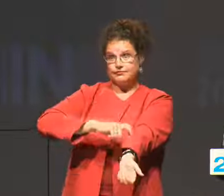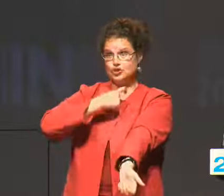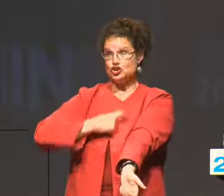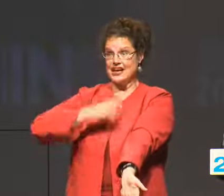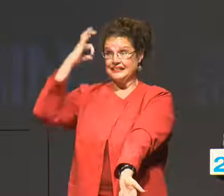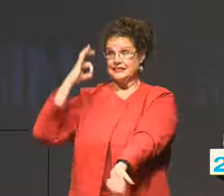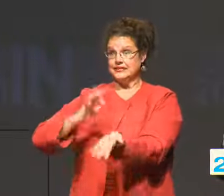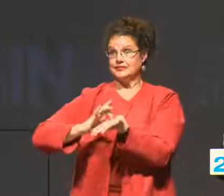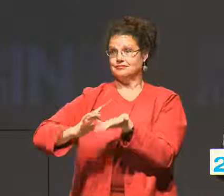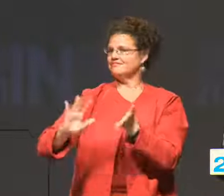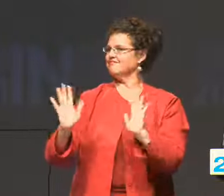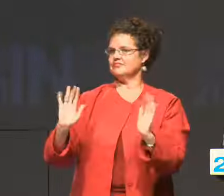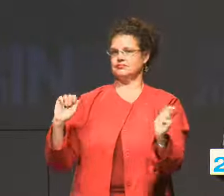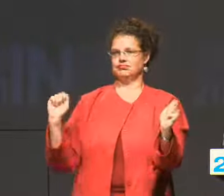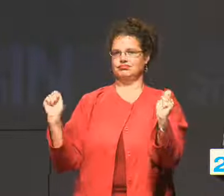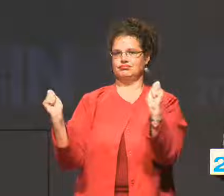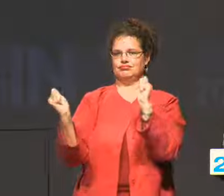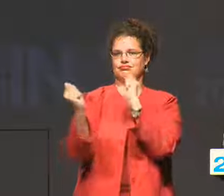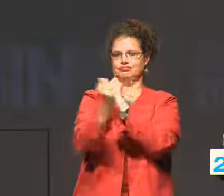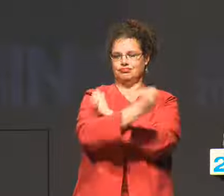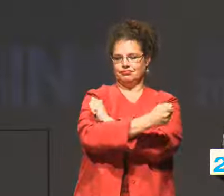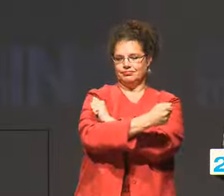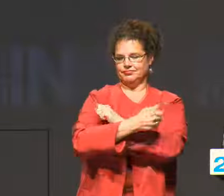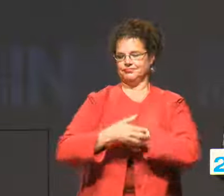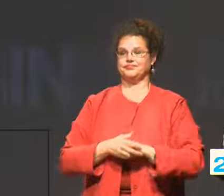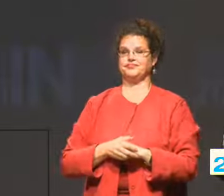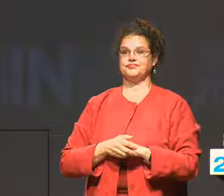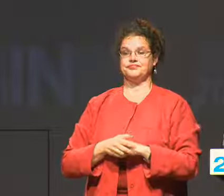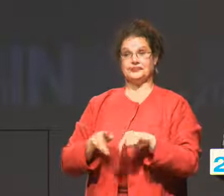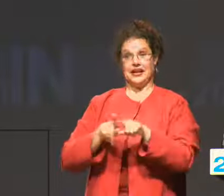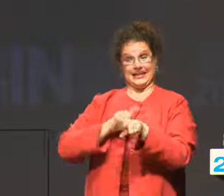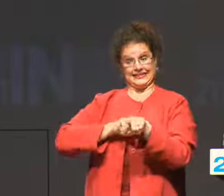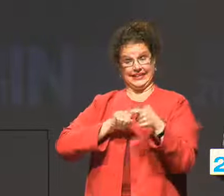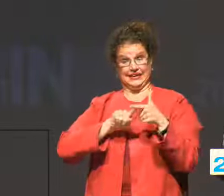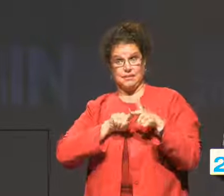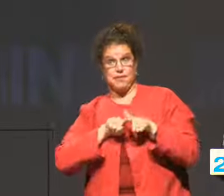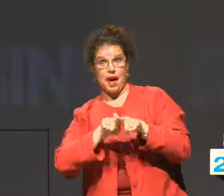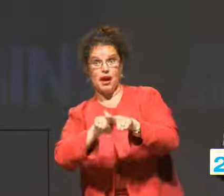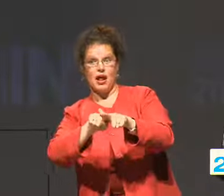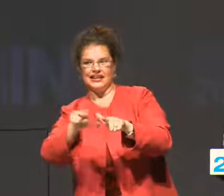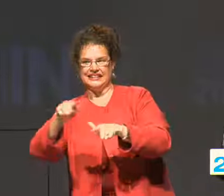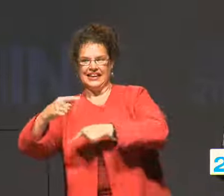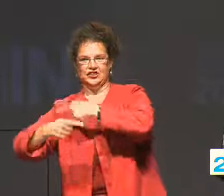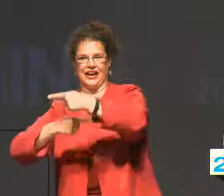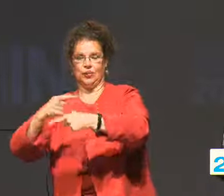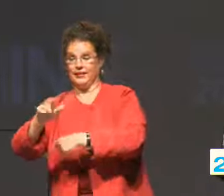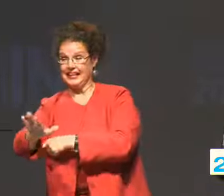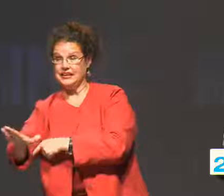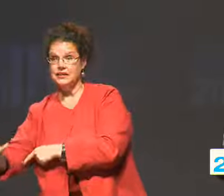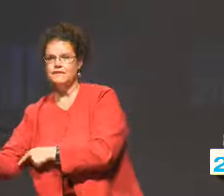beantragen ihren Pass, ihren Aufenthalt hier und sind aber eigentlich nicht mehr